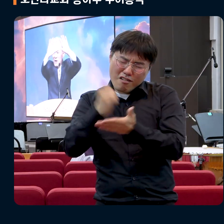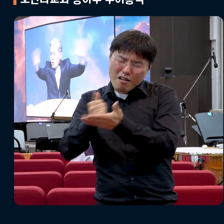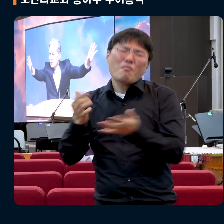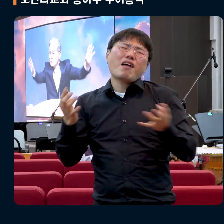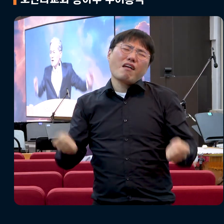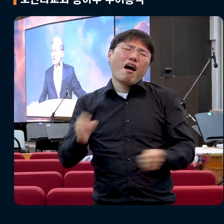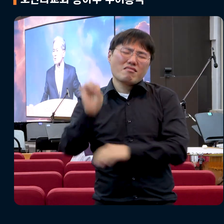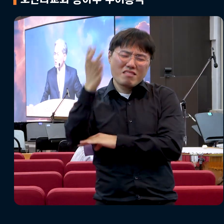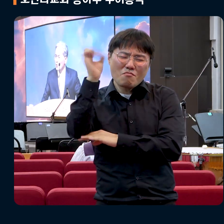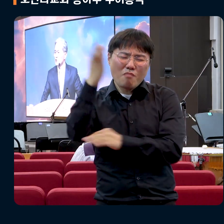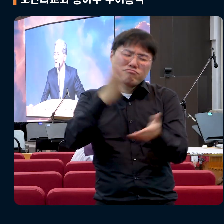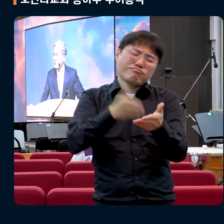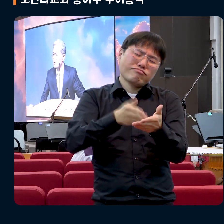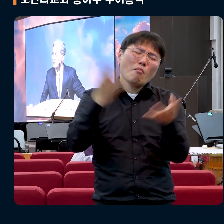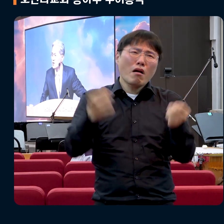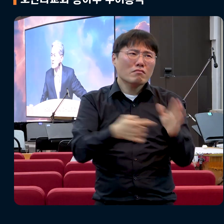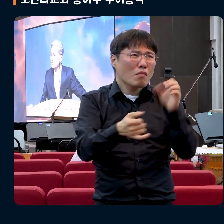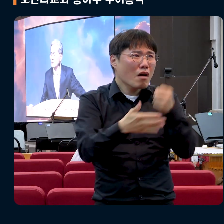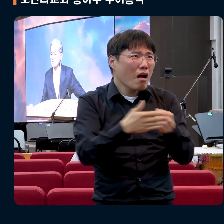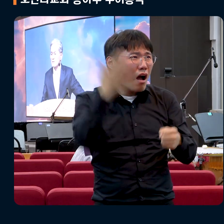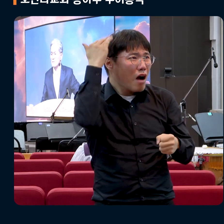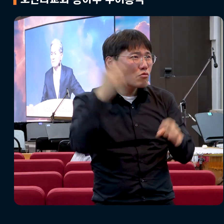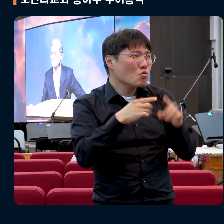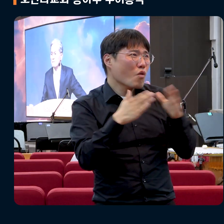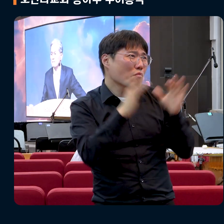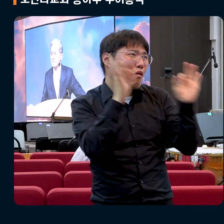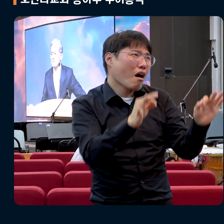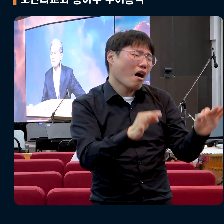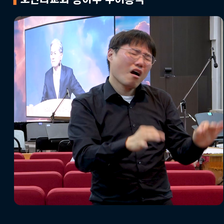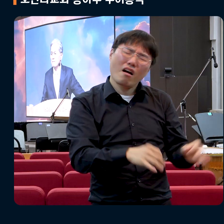예, 언론에 나오는데 교회가 어떻게 버틸 수가 있어요?